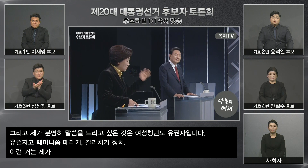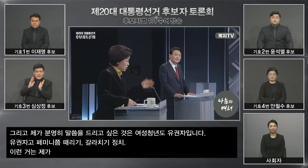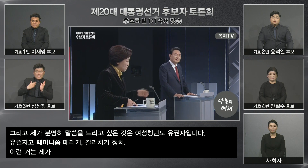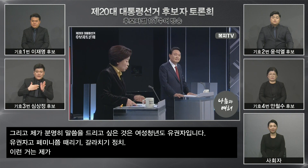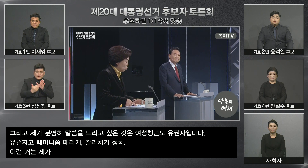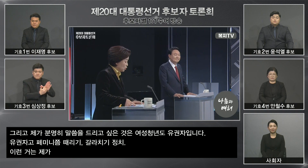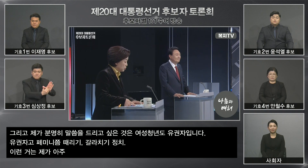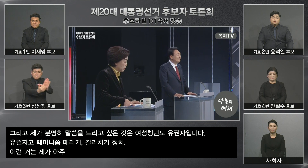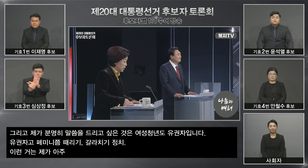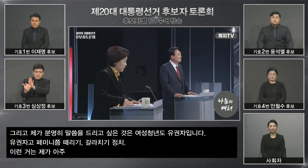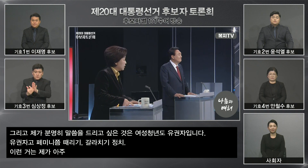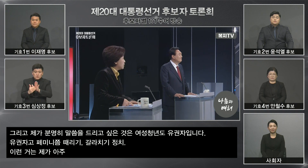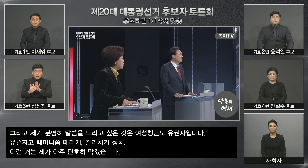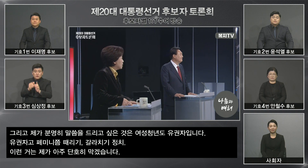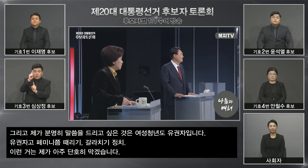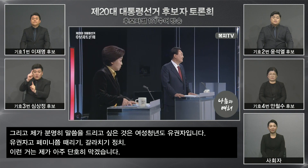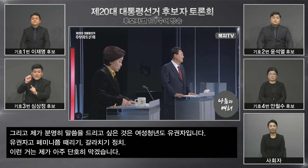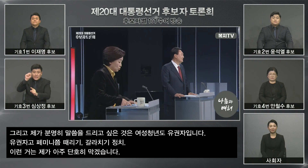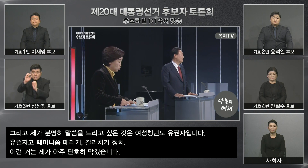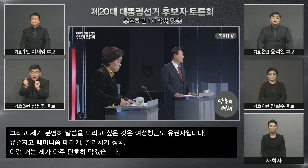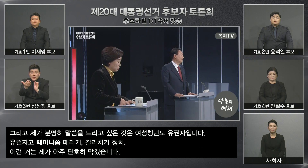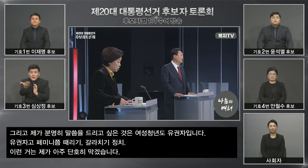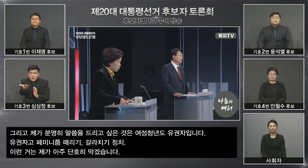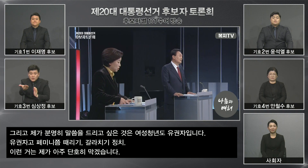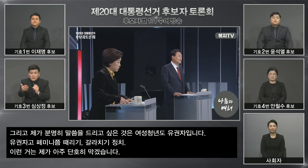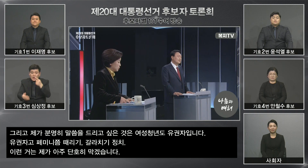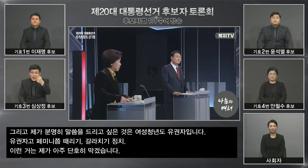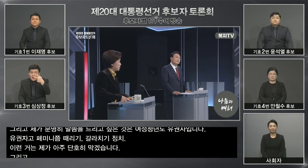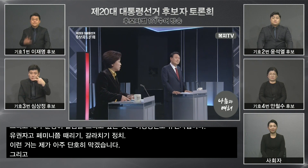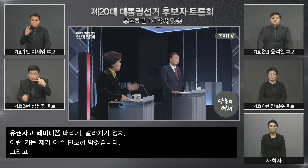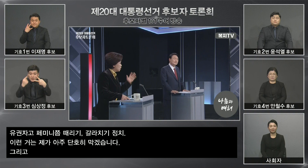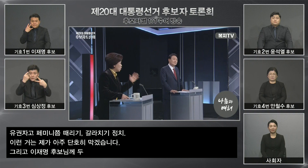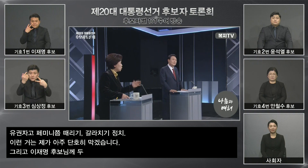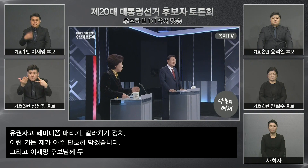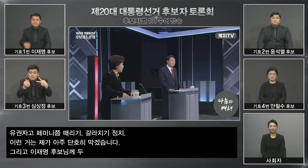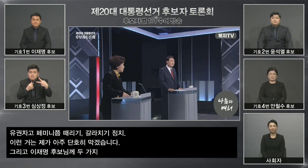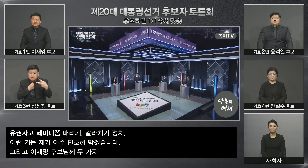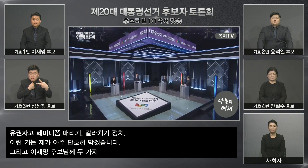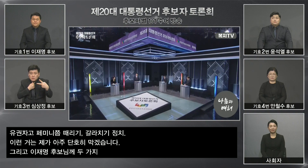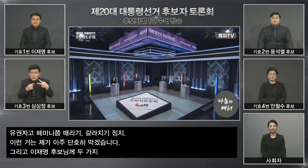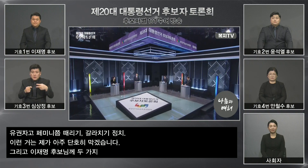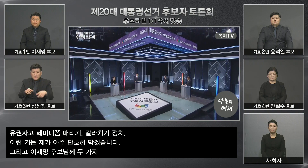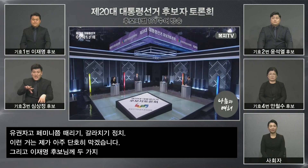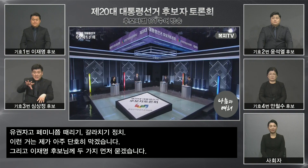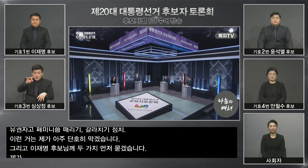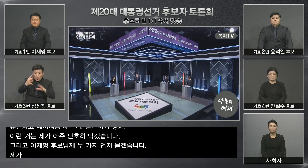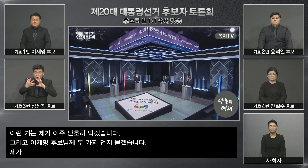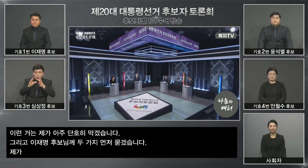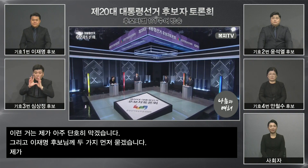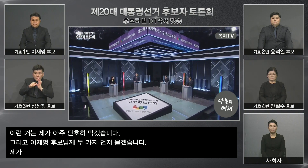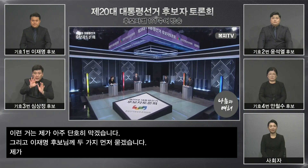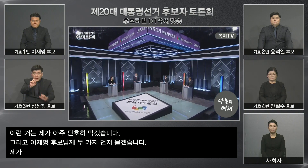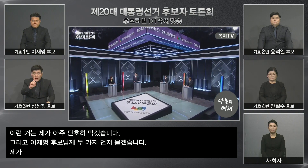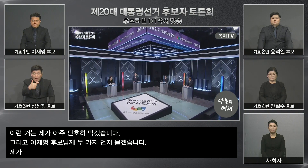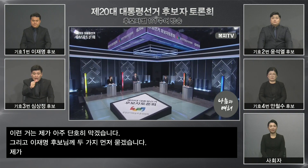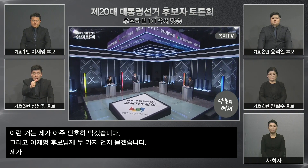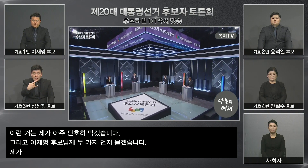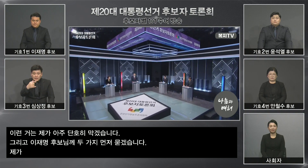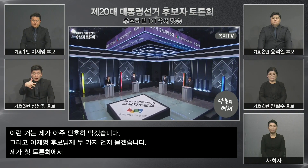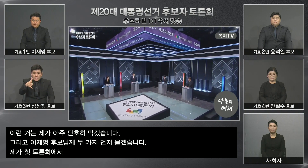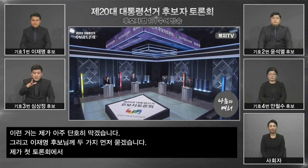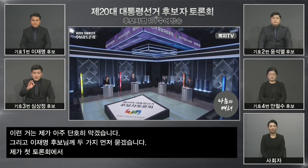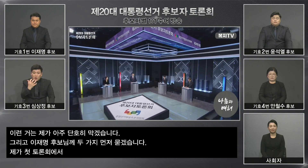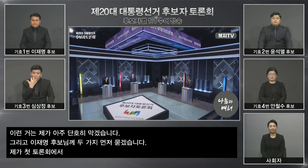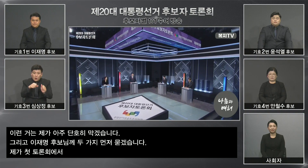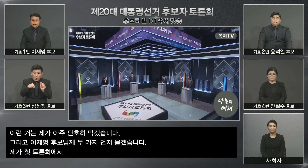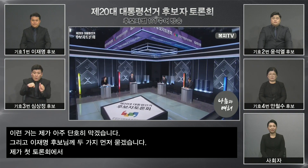그리고 우리 이재명 후보님께 좀 두 가지 먼저 묻겠습니다. 제가 첫 토론에서 안희정 씨 이 성폭력